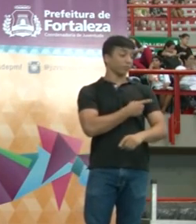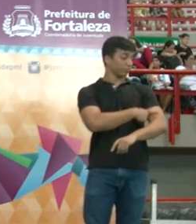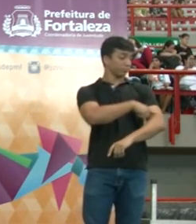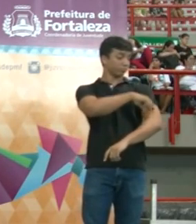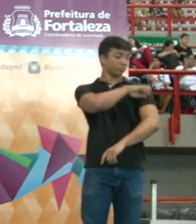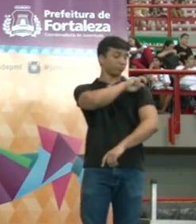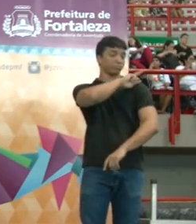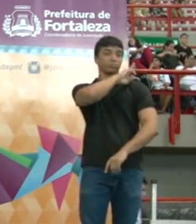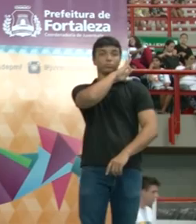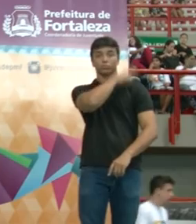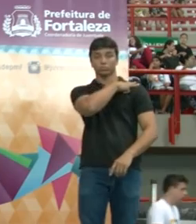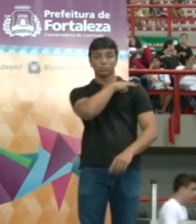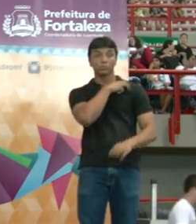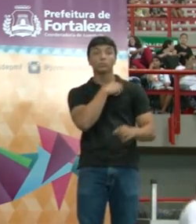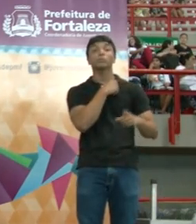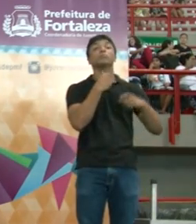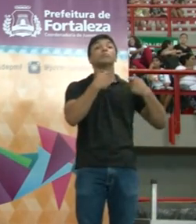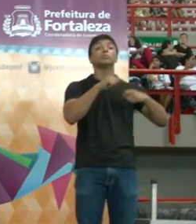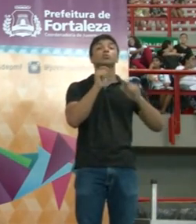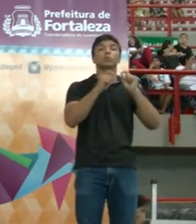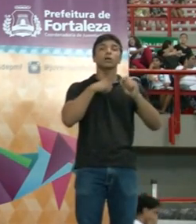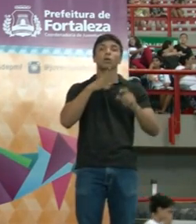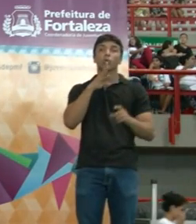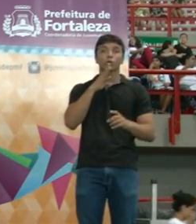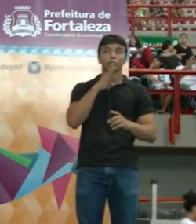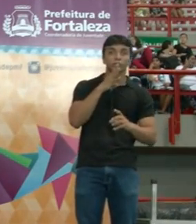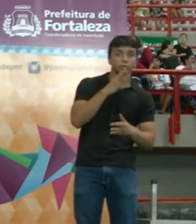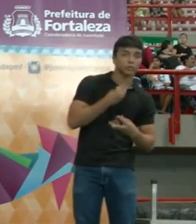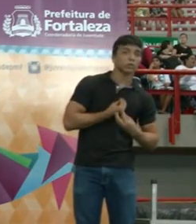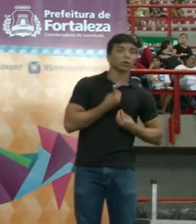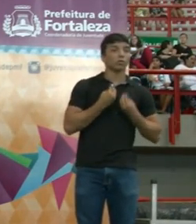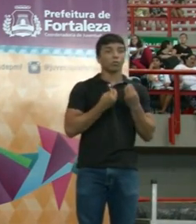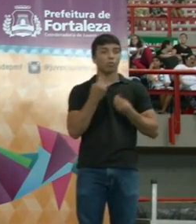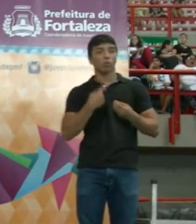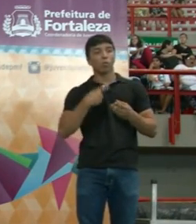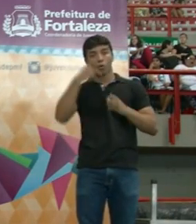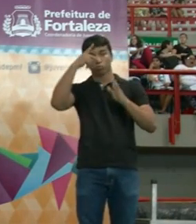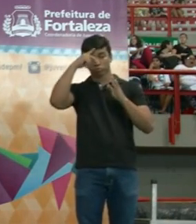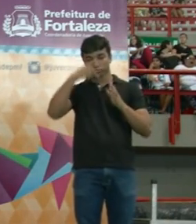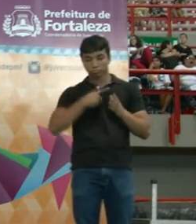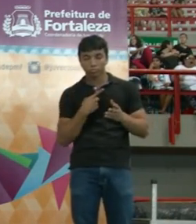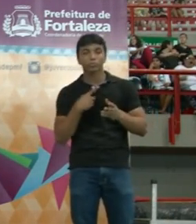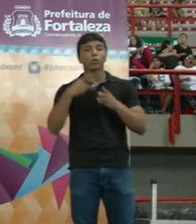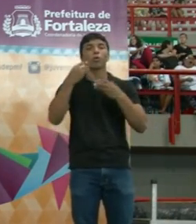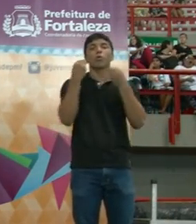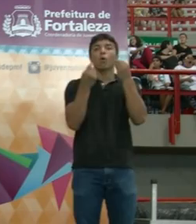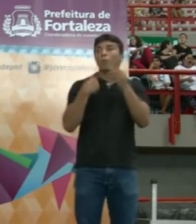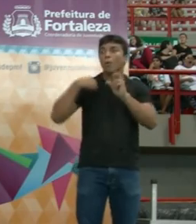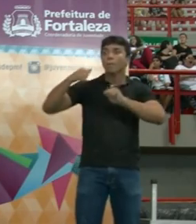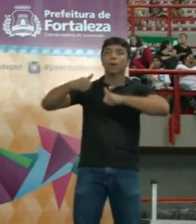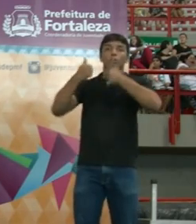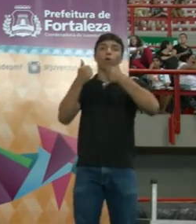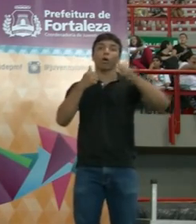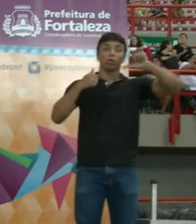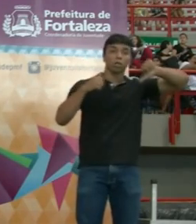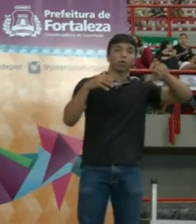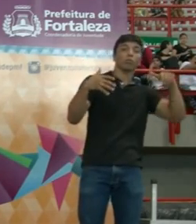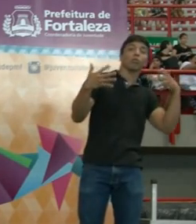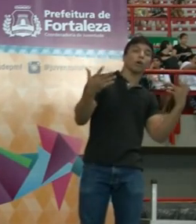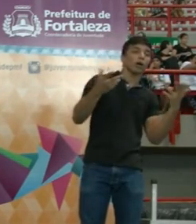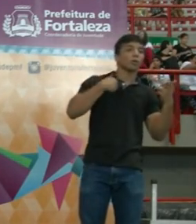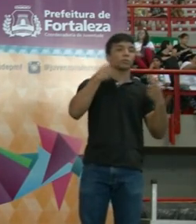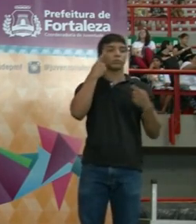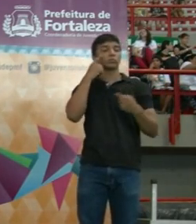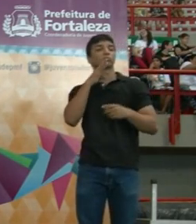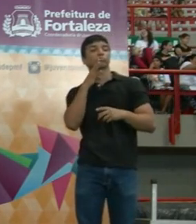para isso. Para que nós comecemos a nos conhecer, a ver as nossas aptidões, para quando chegar